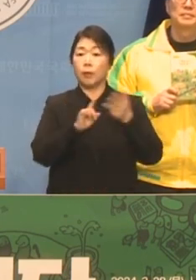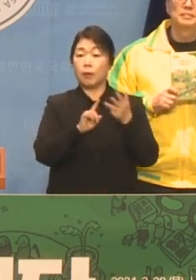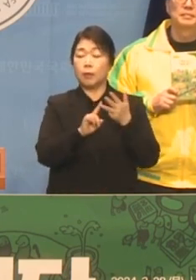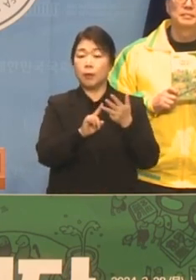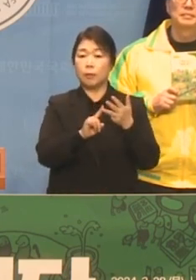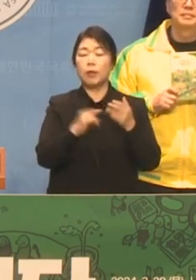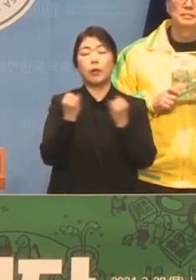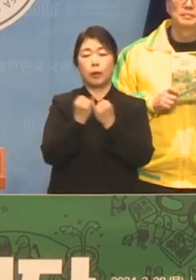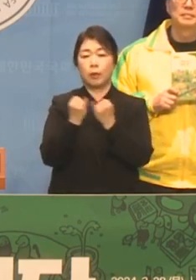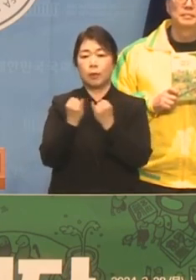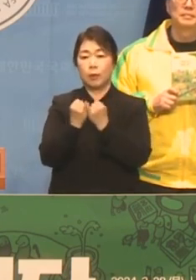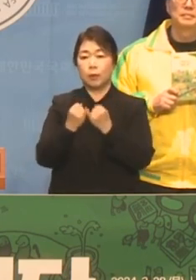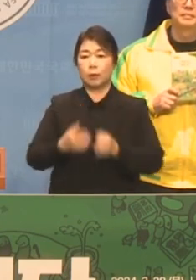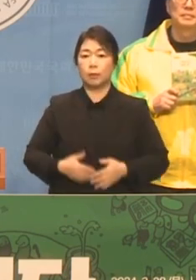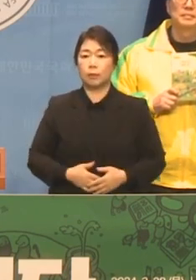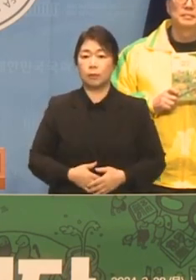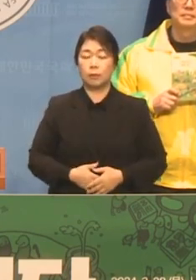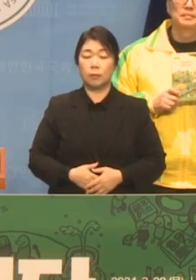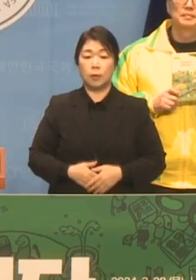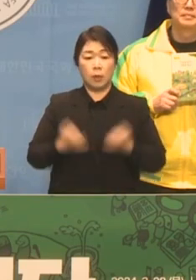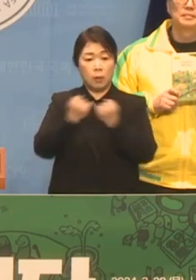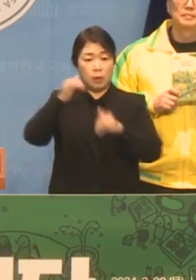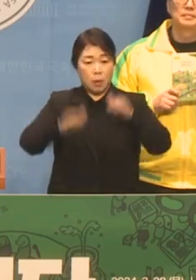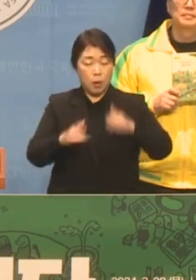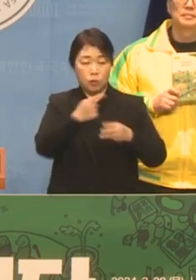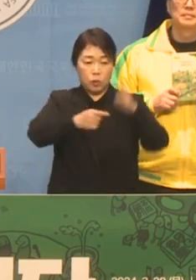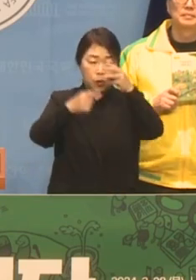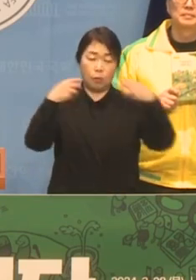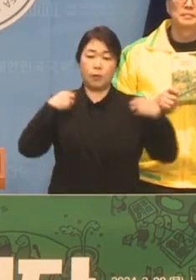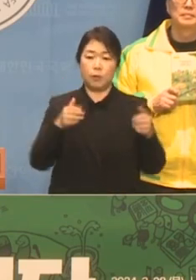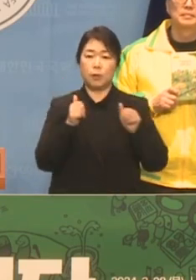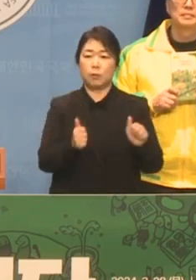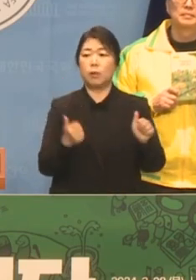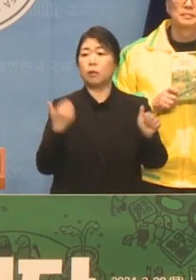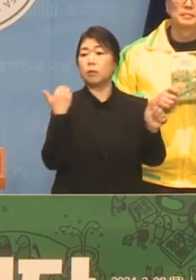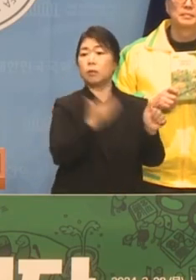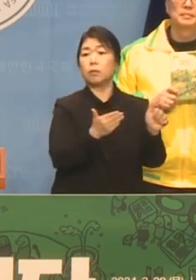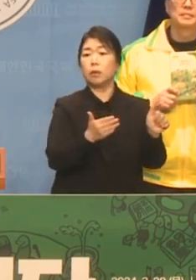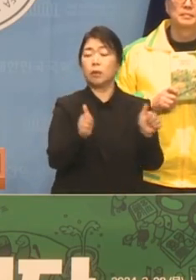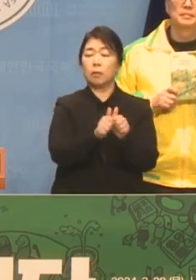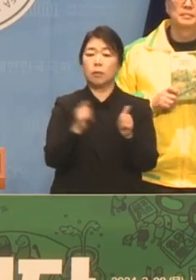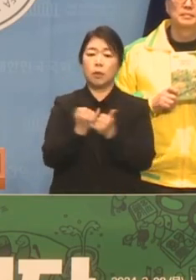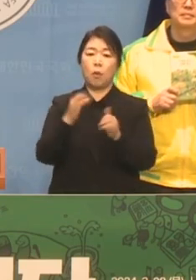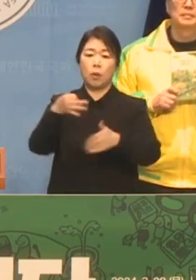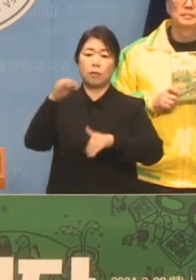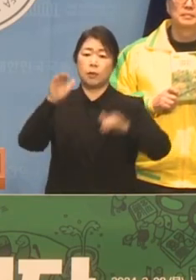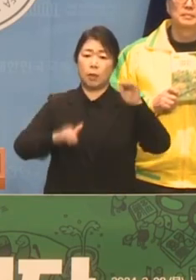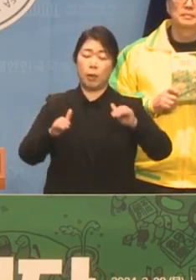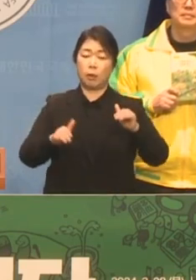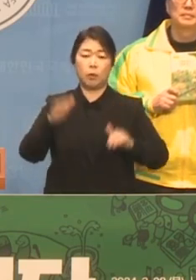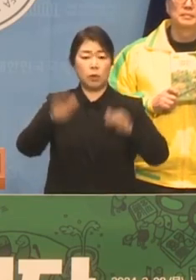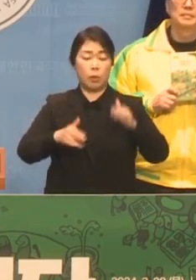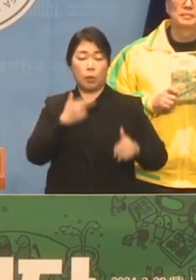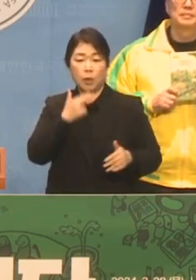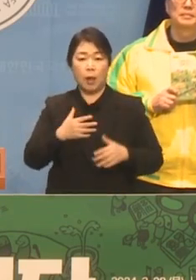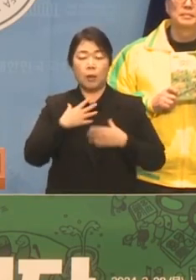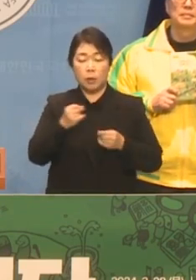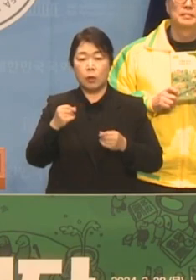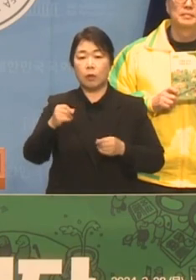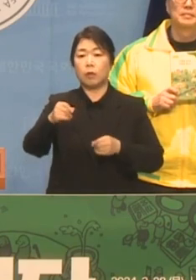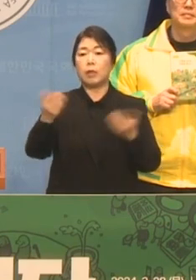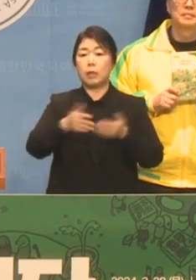제 여성입니다 여성차별 윤성열 정권 심판하고 성별 임금 격차와 차별 없는 안전한